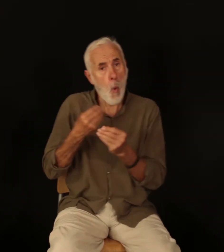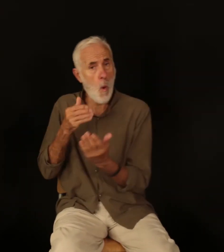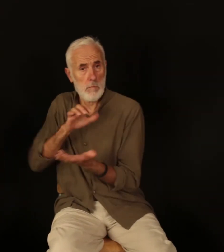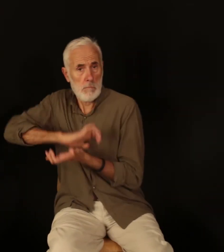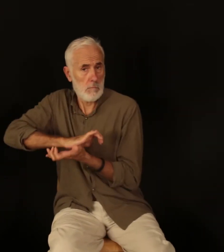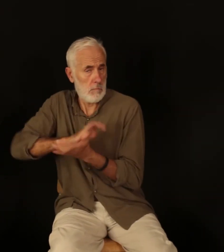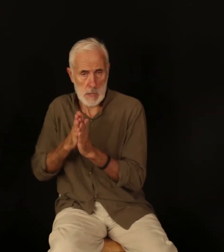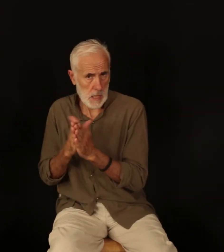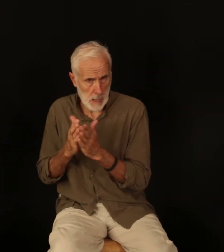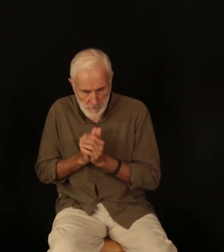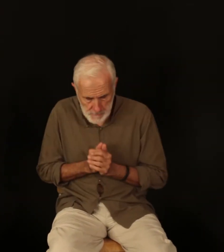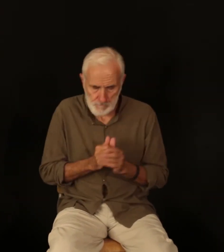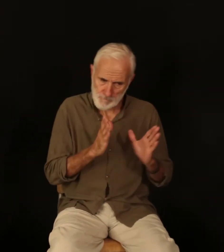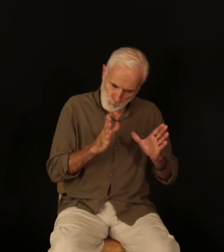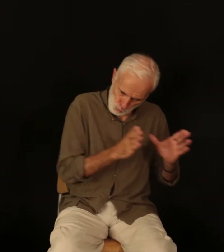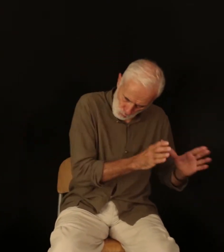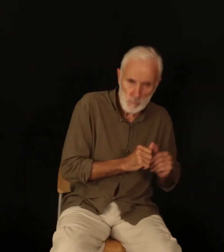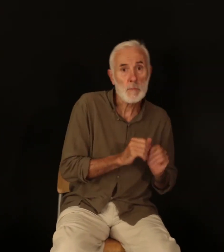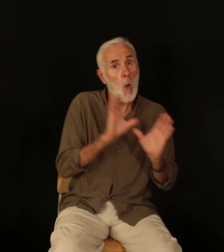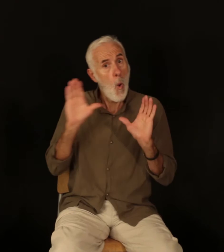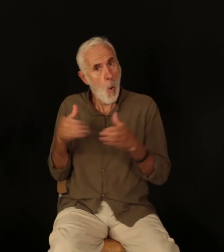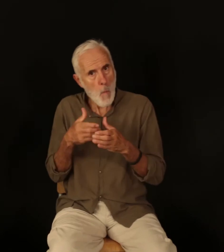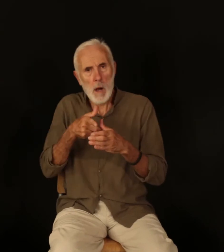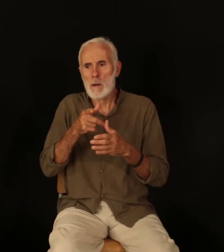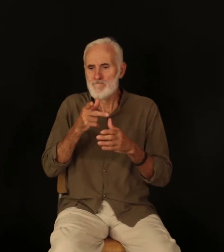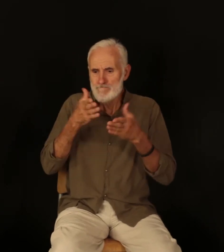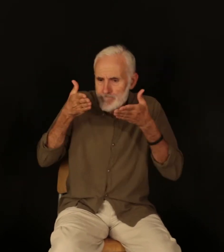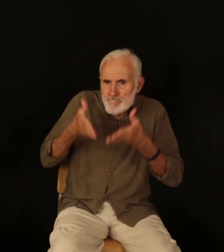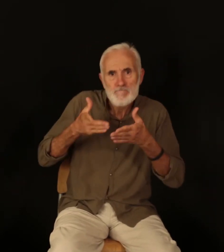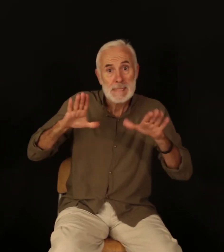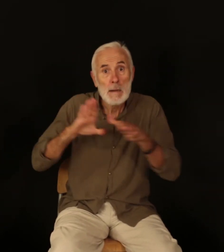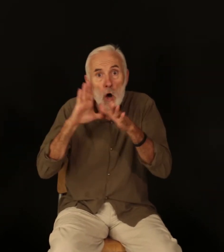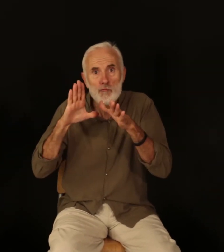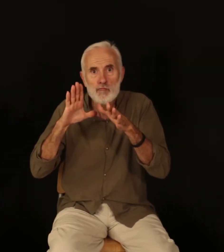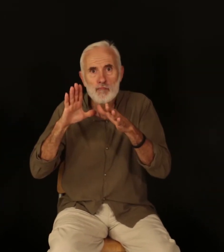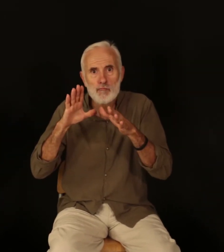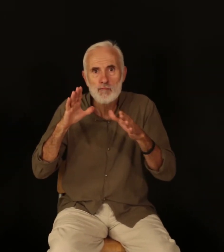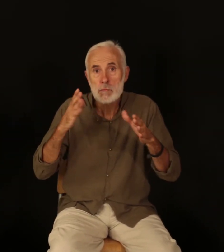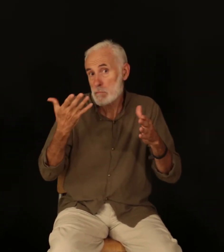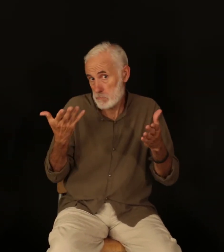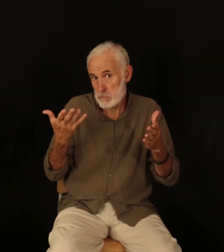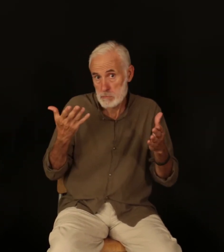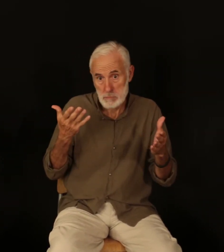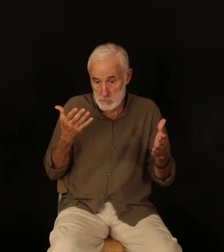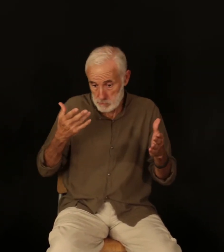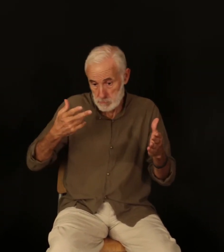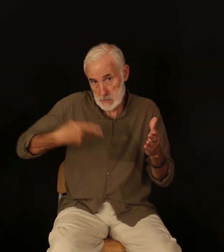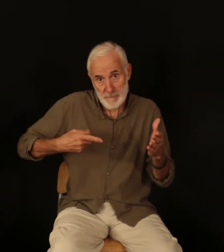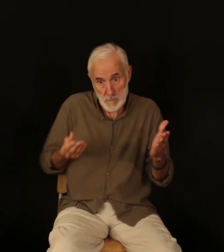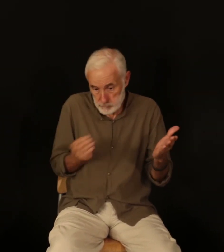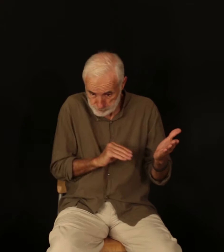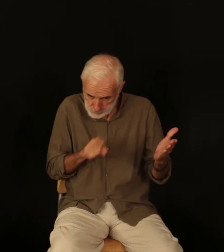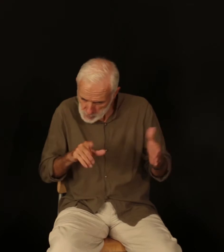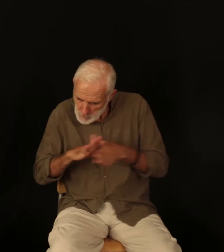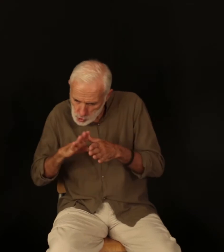donc s'occupe de choisir les images qui apparaîtront à l'intérieur du numéro,